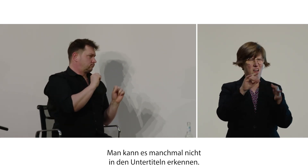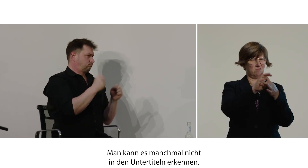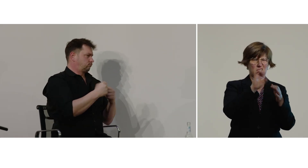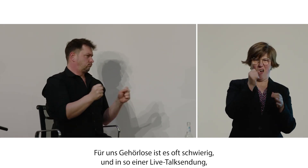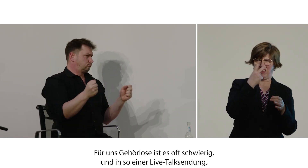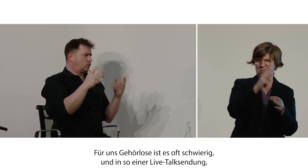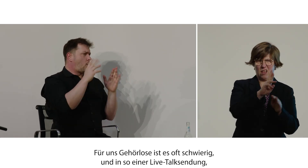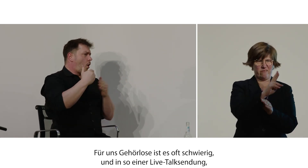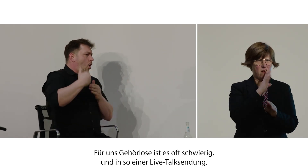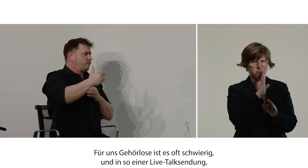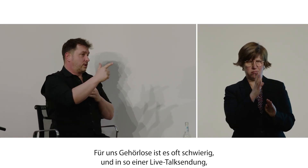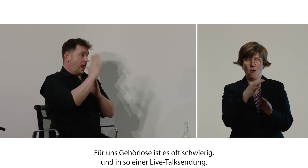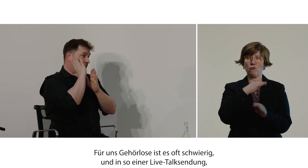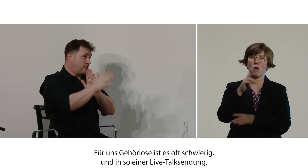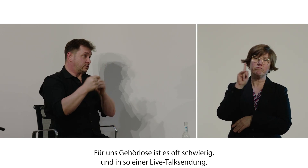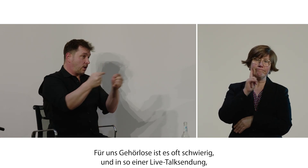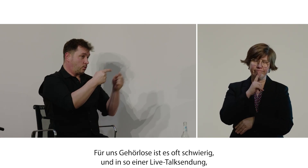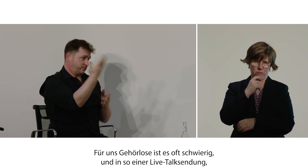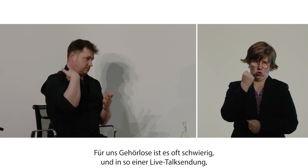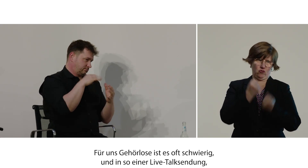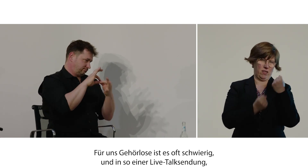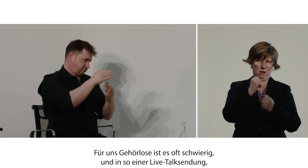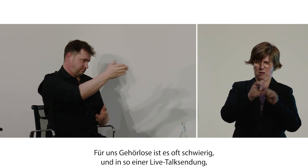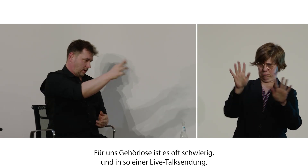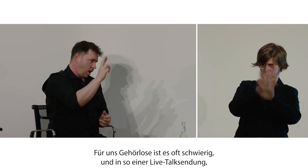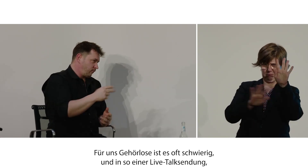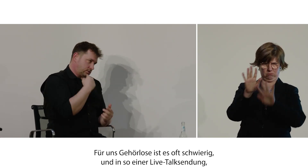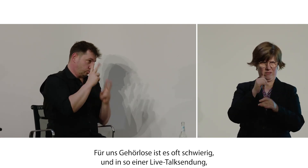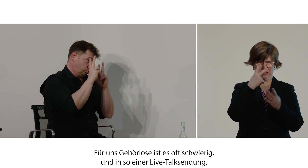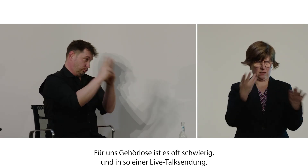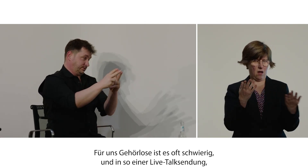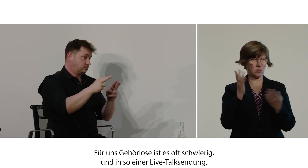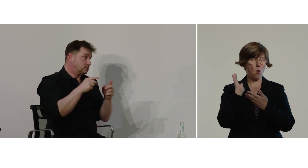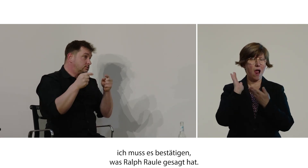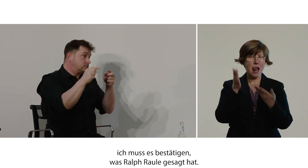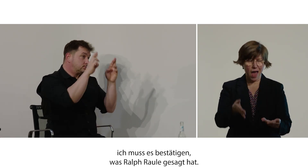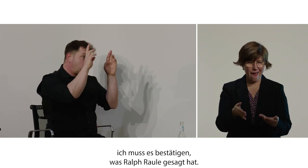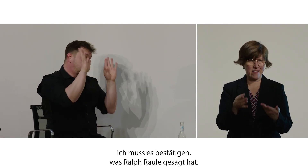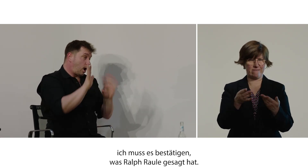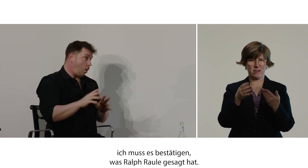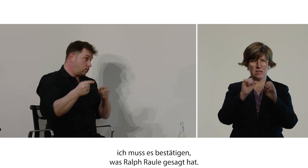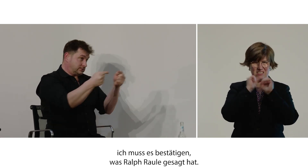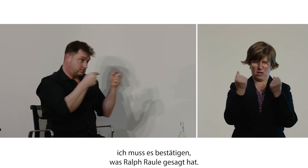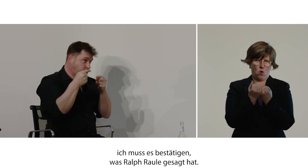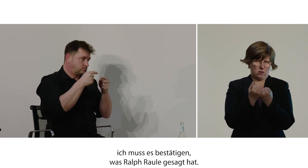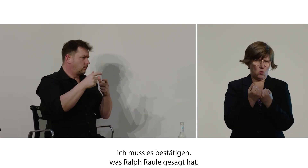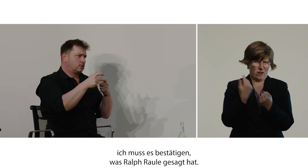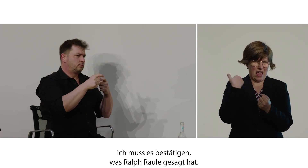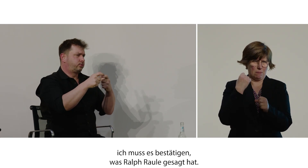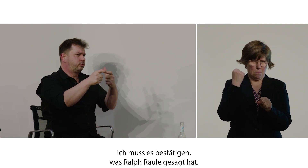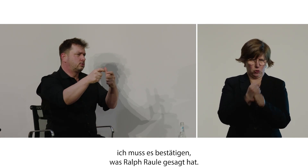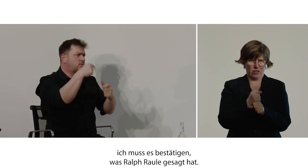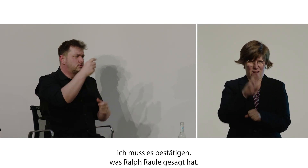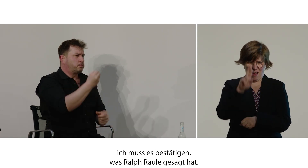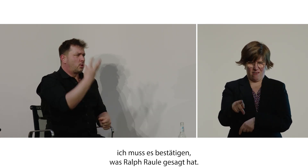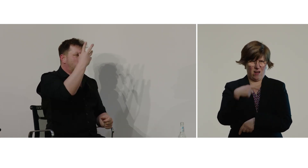erkennen. Also für uns als Gehörlose ist es sehr oft schwierig. Und in so einer Live-Talk-Sendung, ich muss das nochmal bestätigen, was